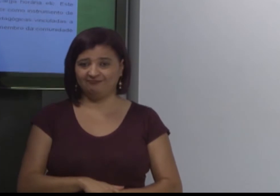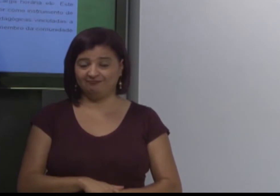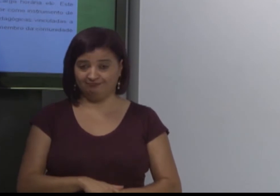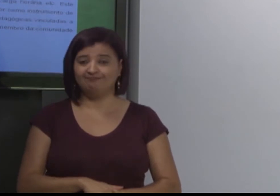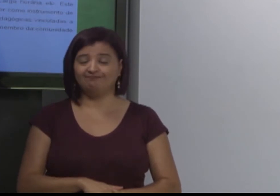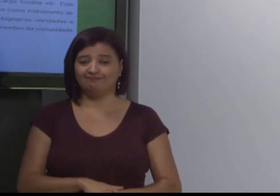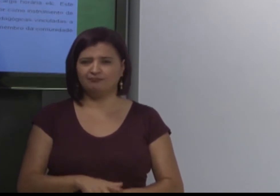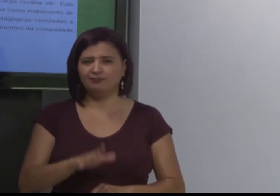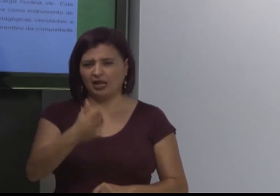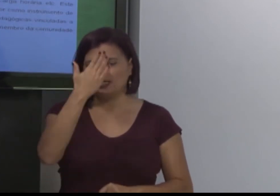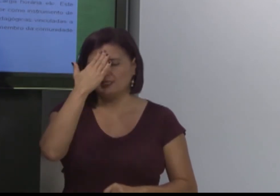Vocês sabem que